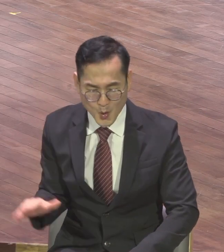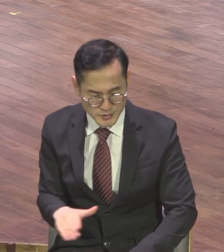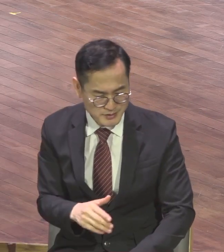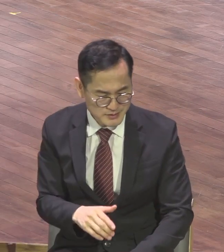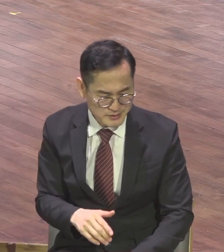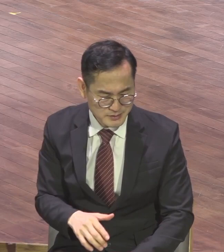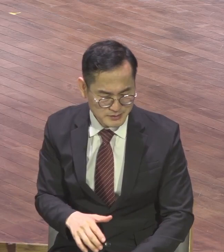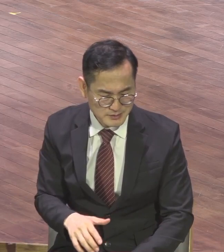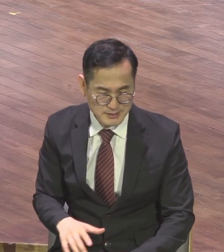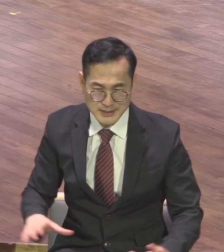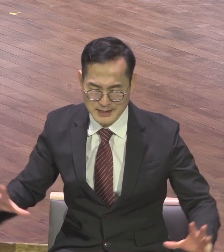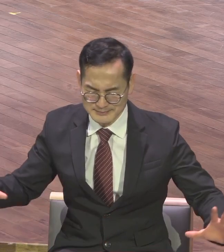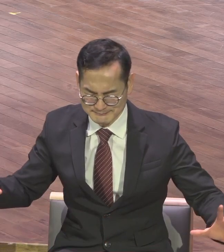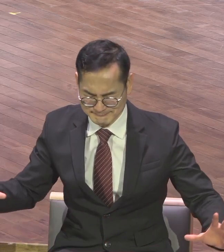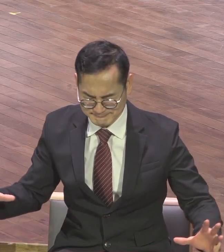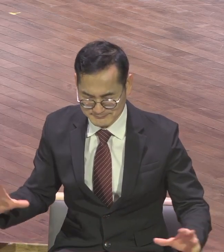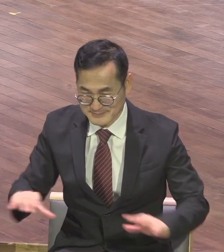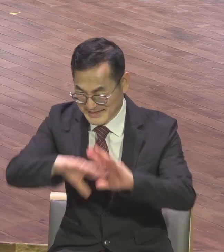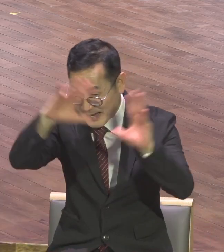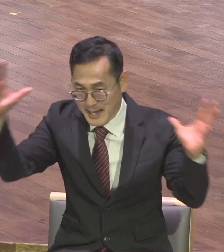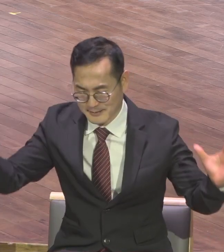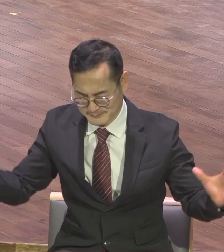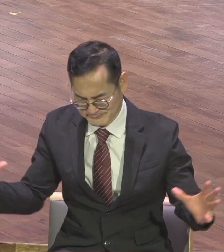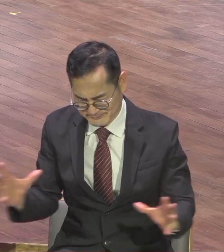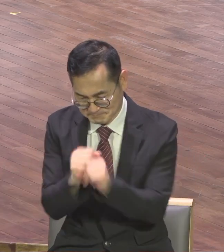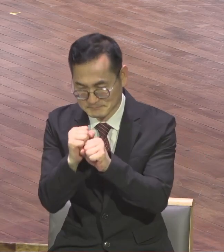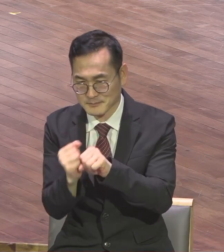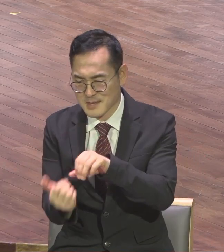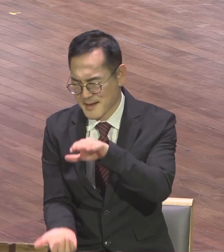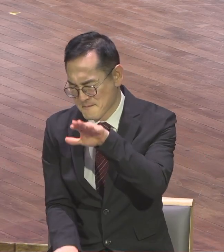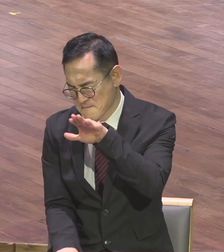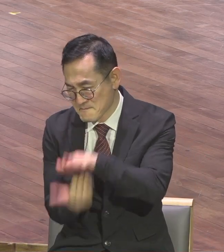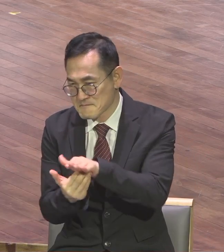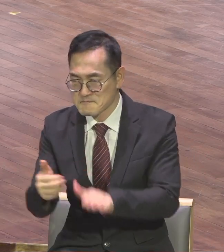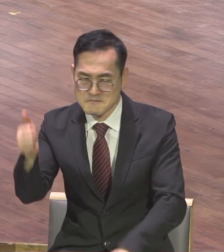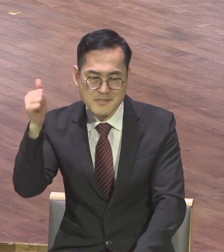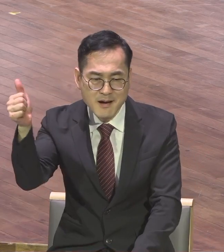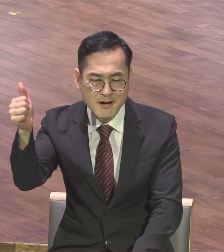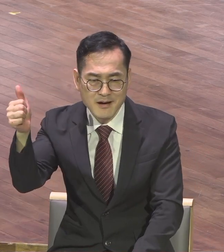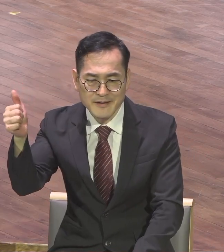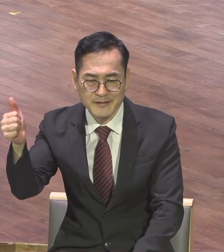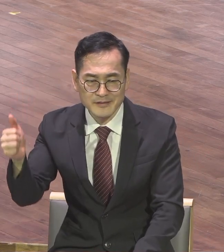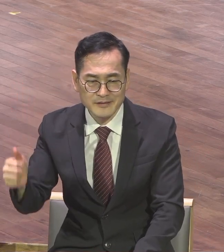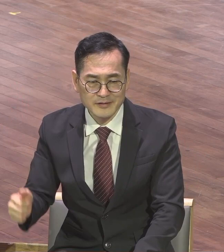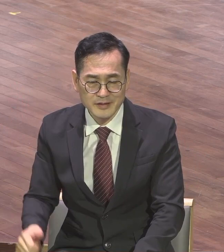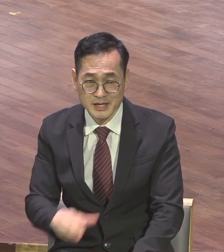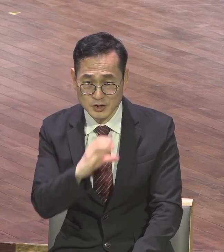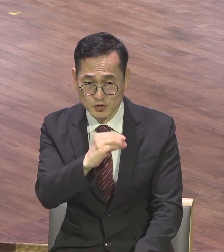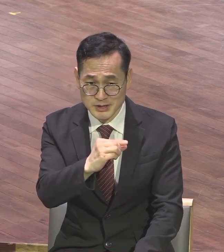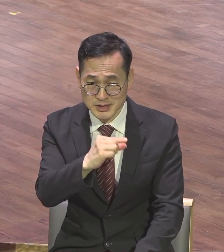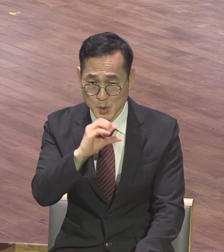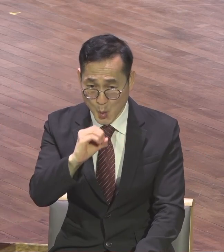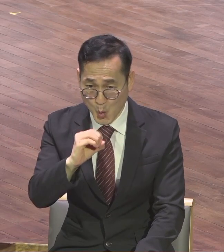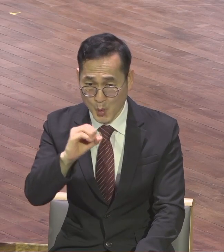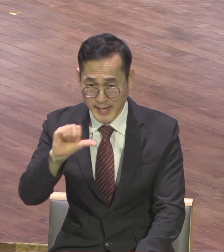시대를 통틀어 최고 그런 뜻이에요. 모든 시대를 통틀어 최고 GOAT.